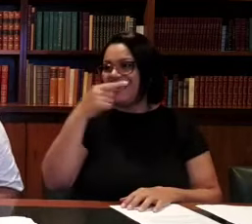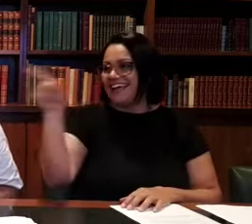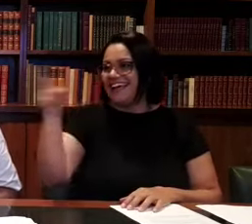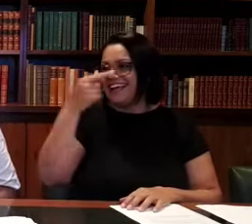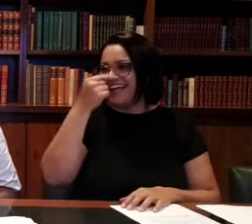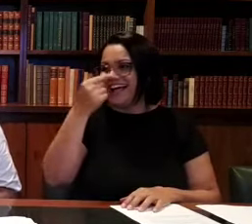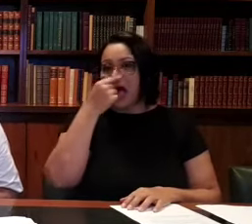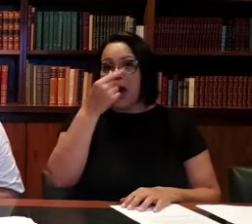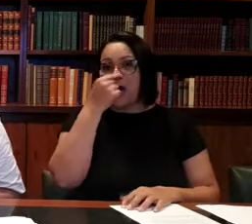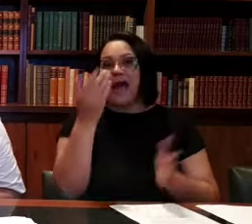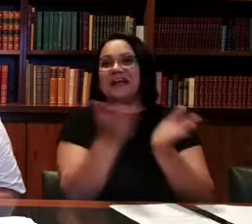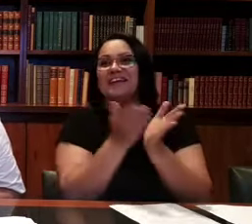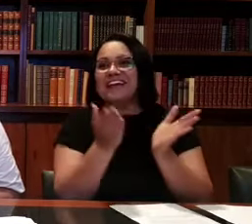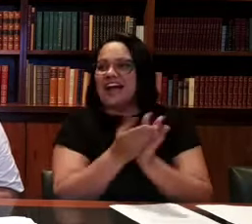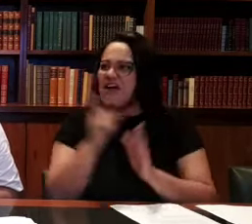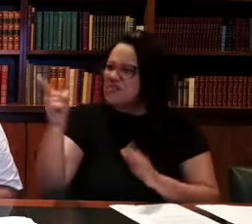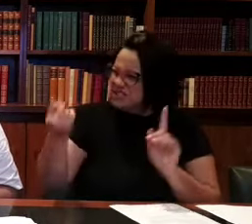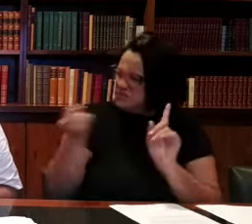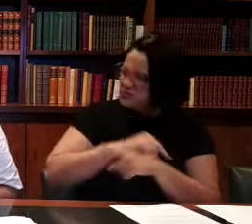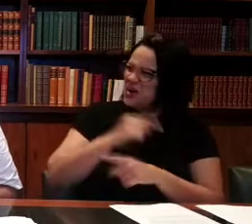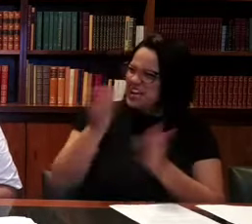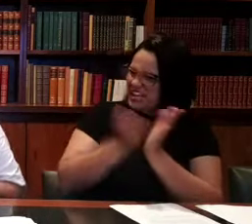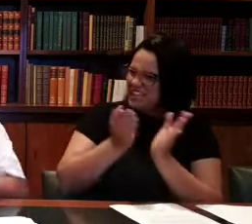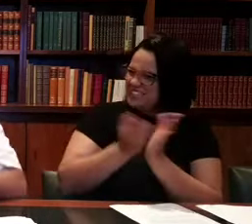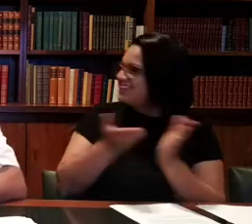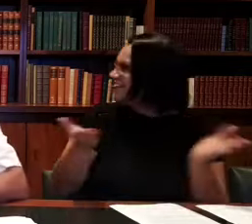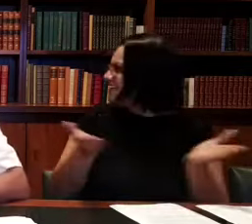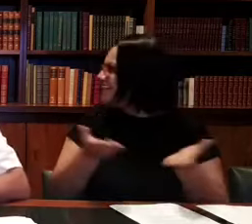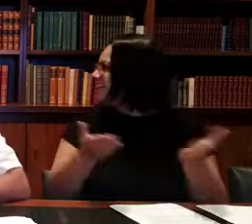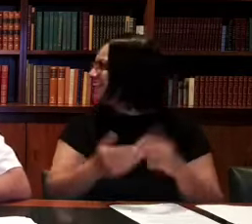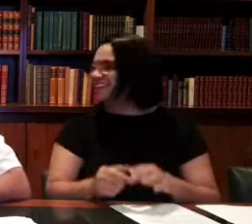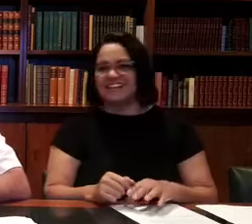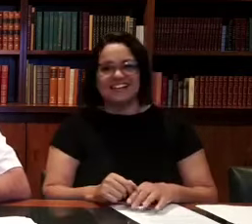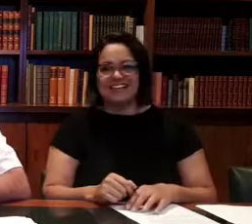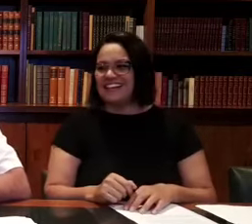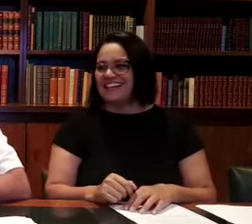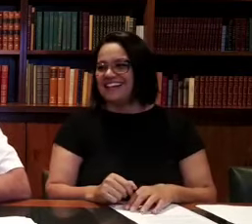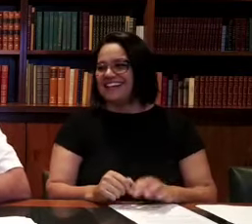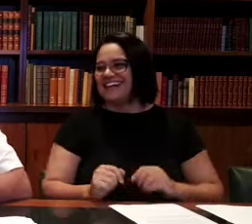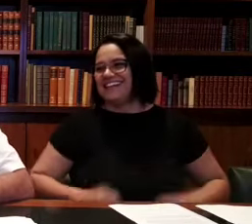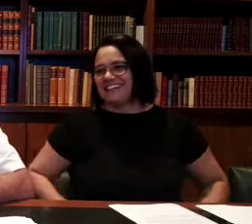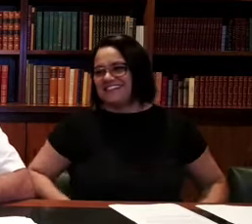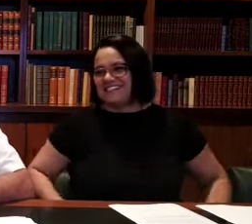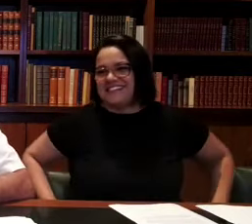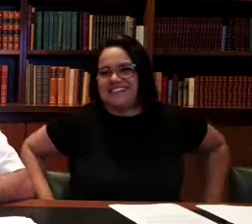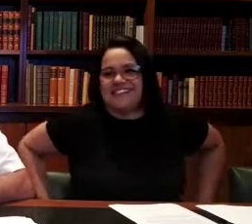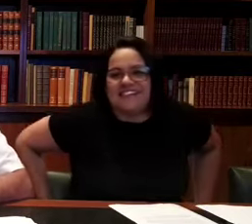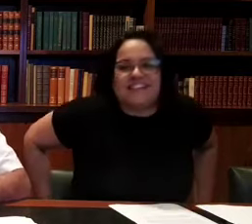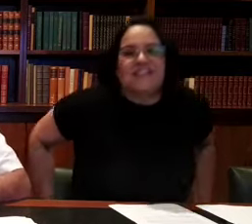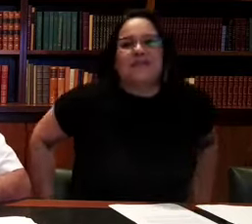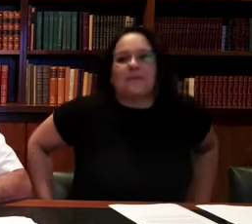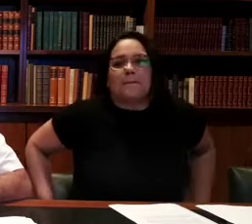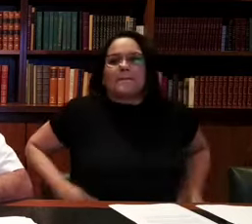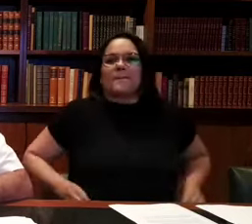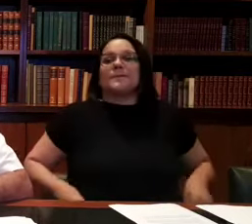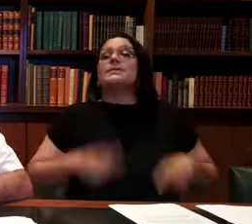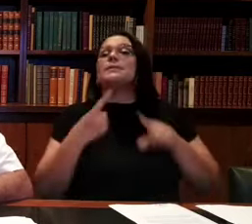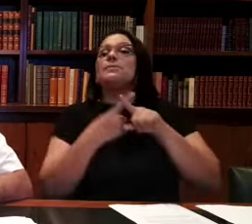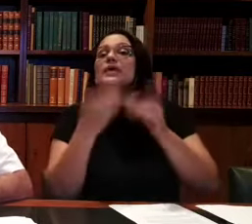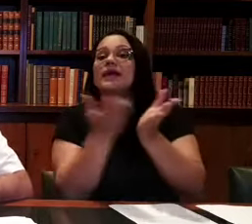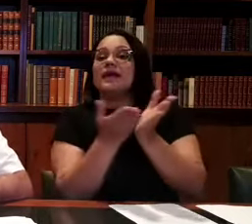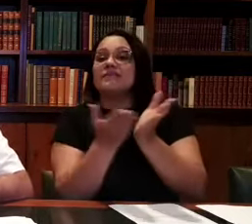evangélica e o Laerte i O que é evangélico porque eu tenho